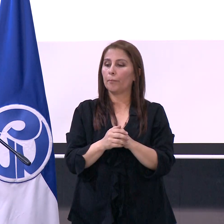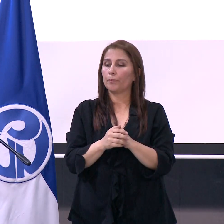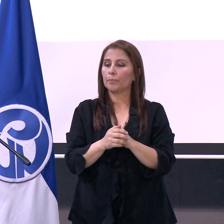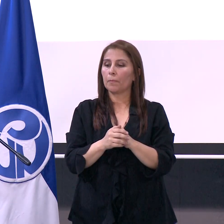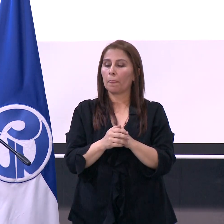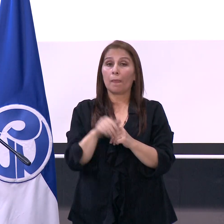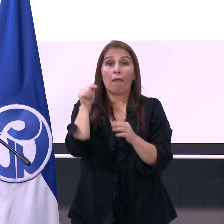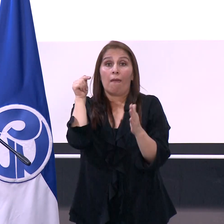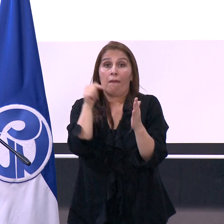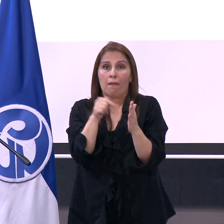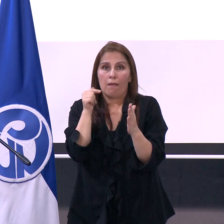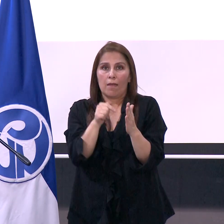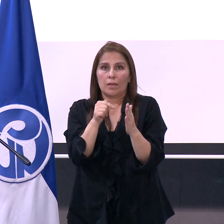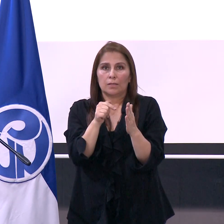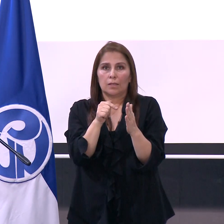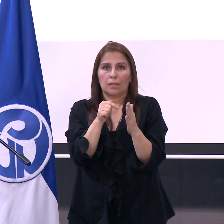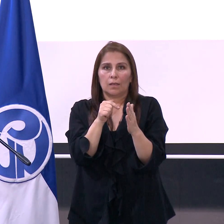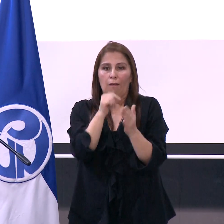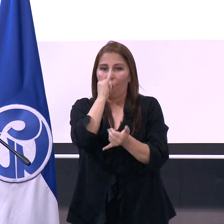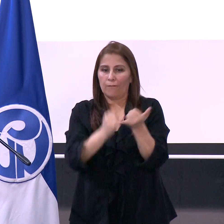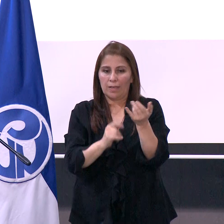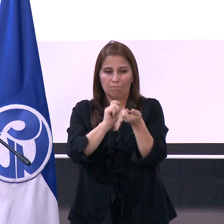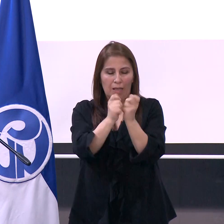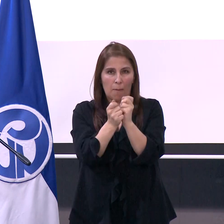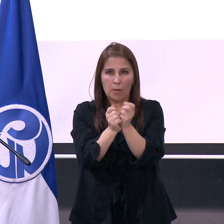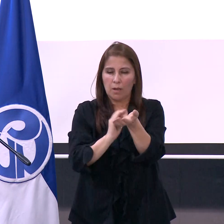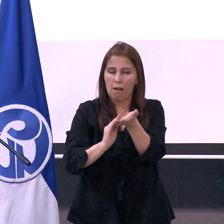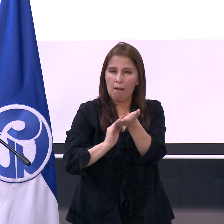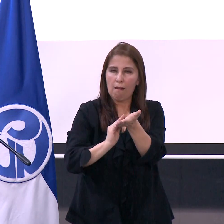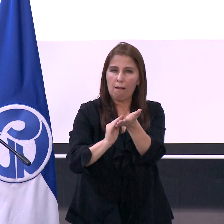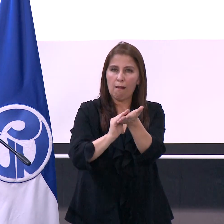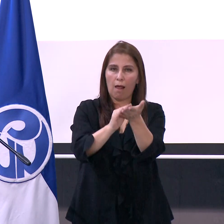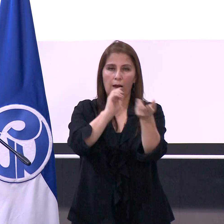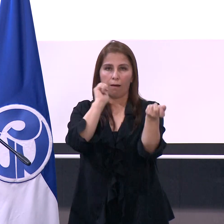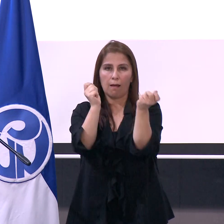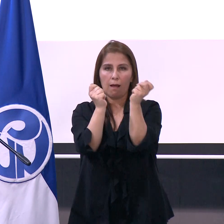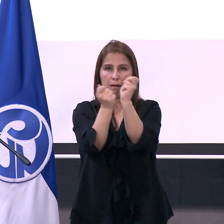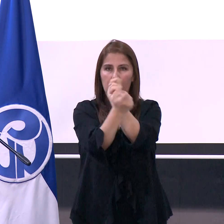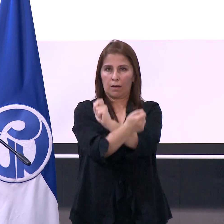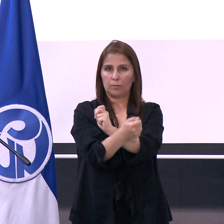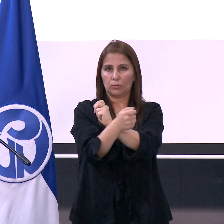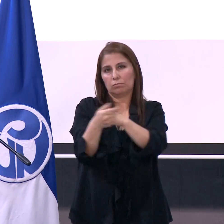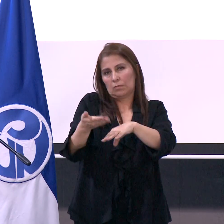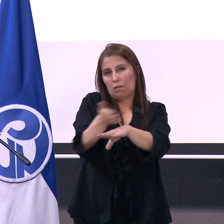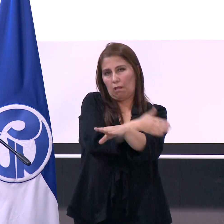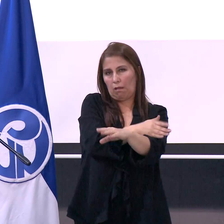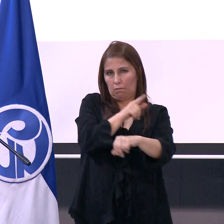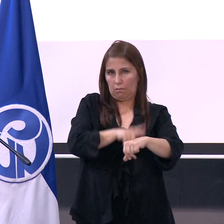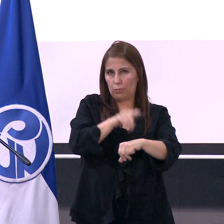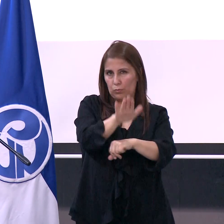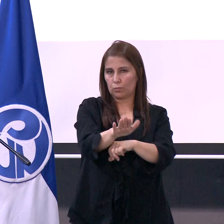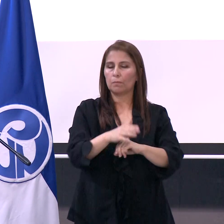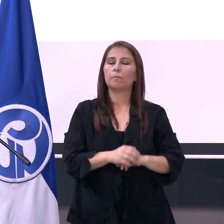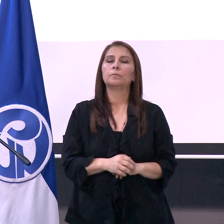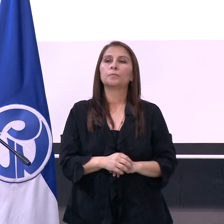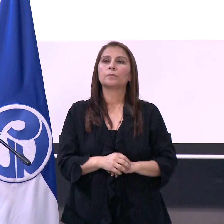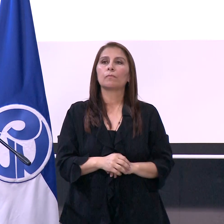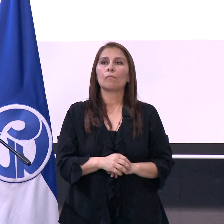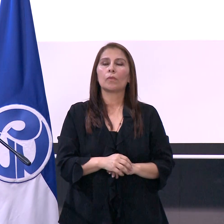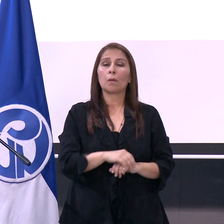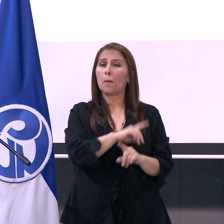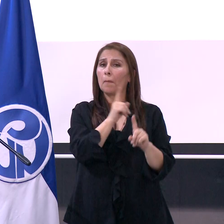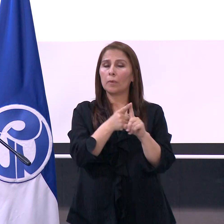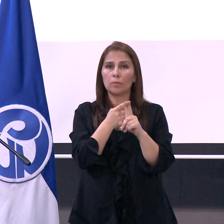sería el que terminó de afinar los cambios las transformaciones que se vivieron en ese momento lo primero que llama la atención